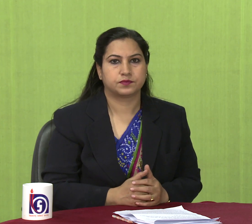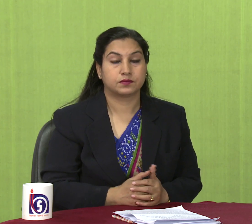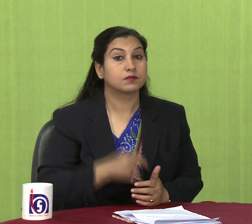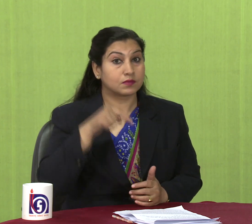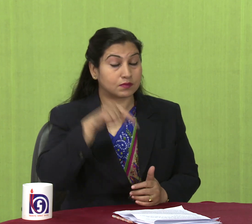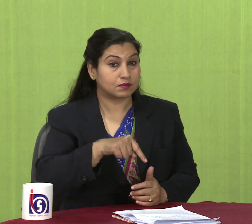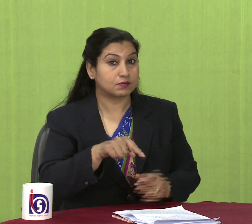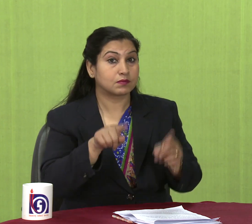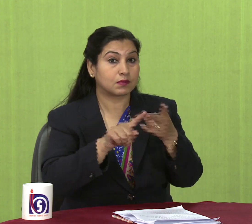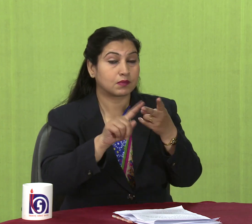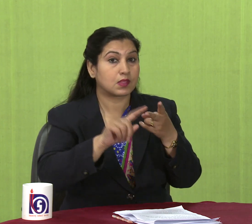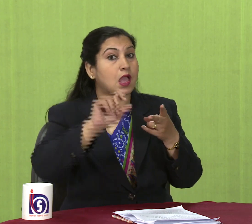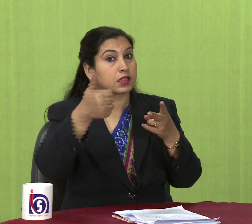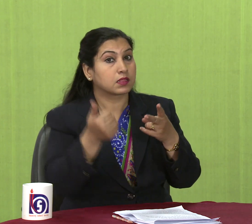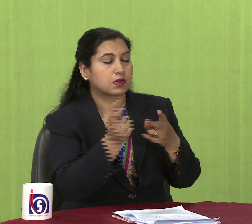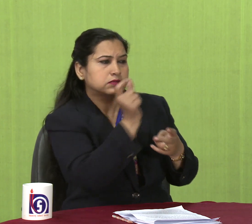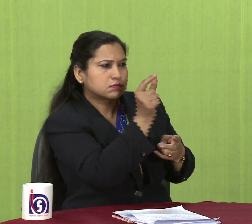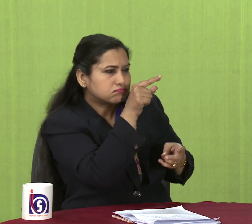एक और शब्द पर ध्यान दीजिए।